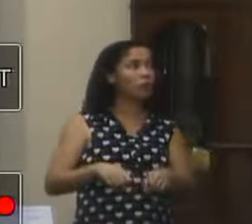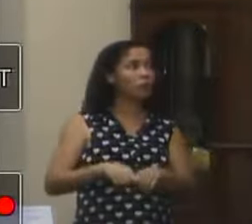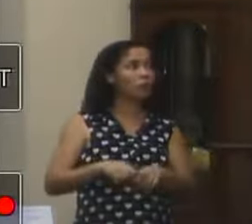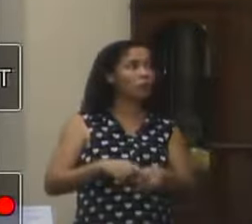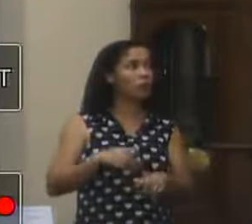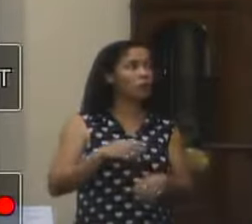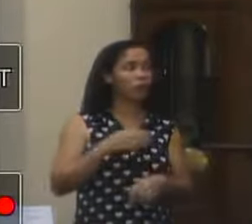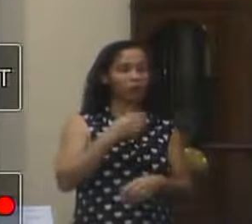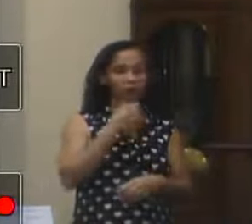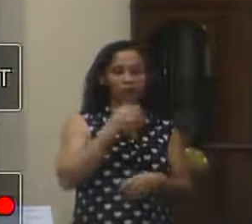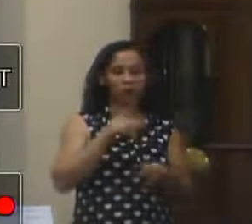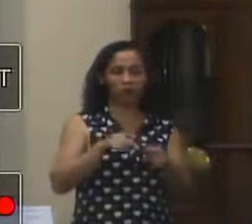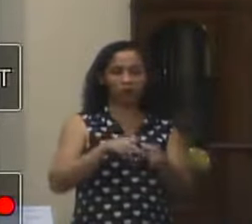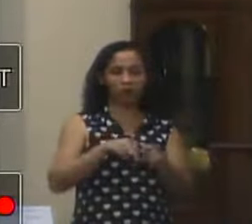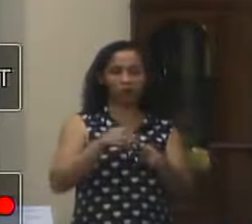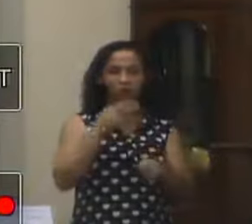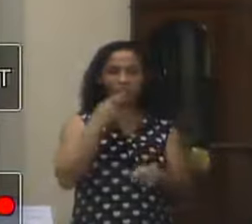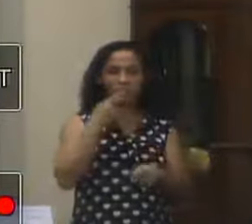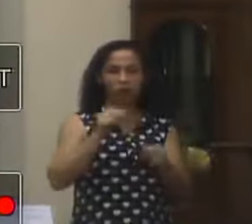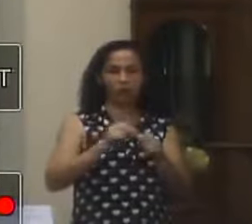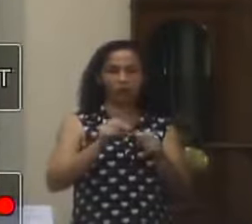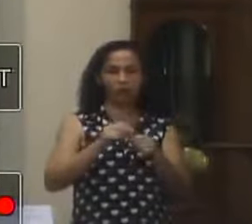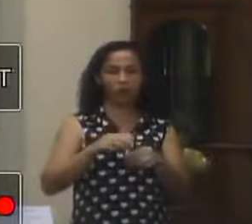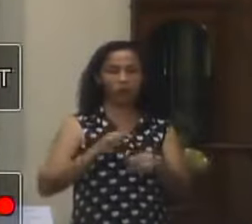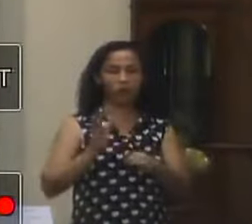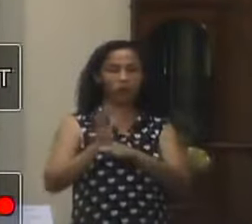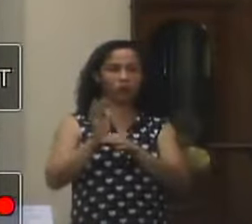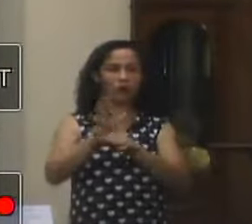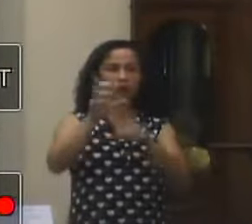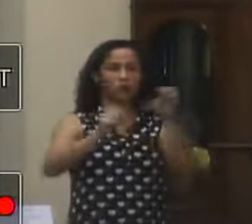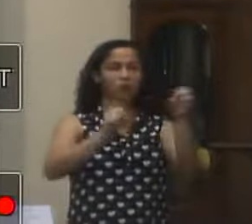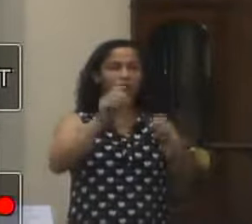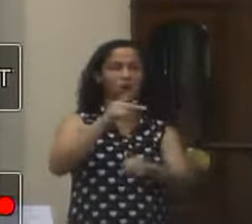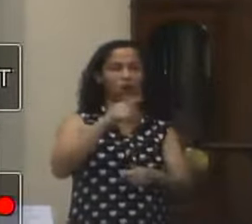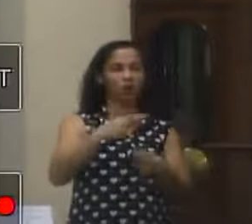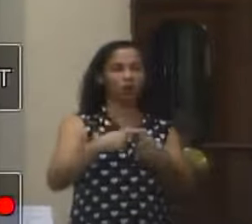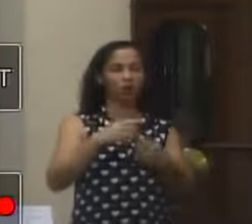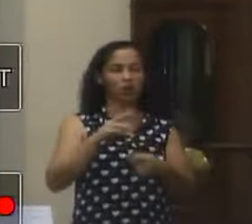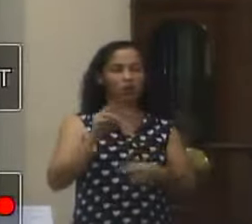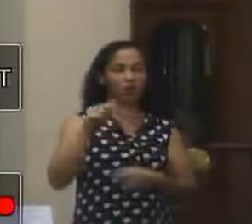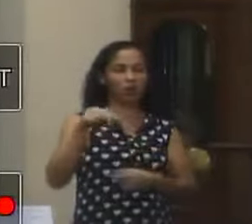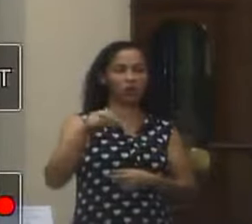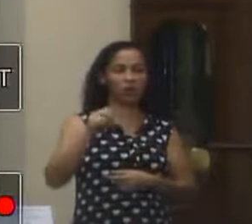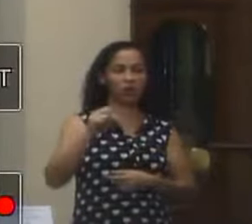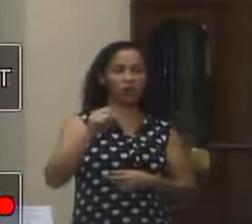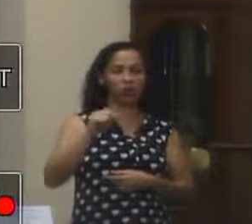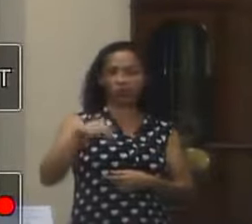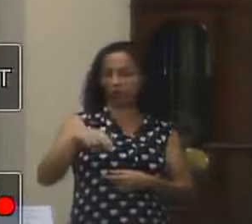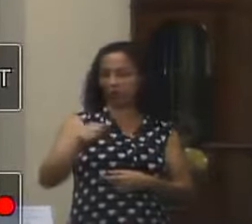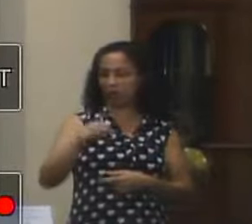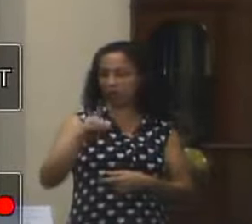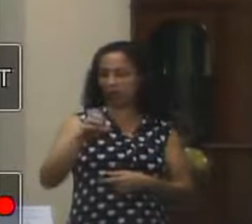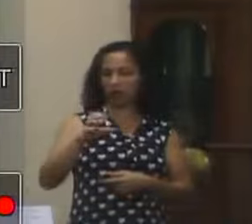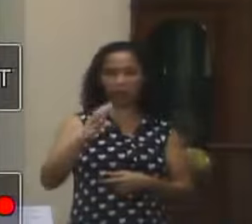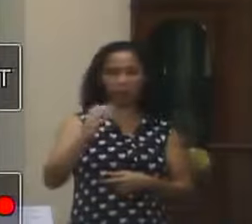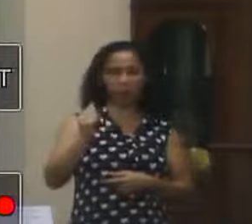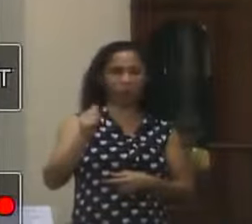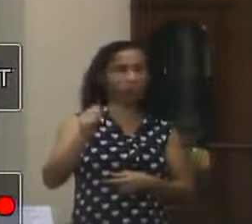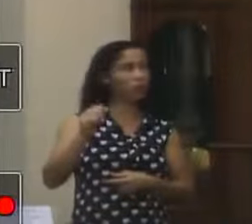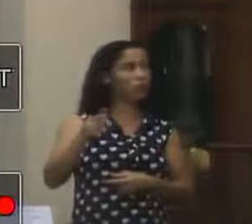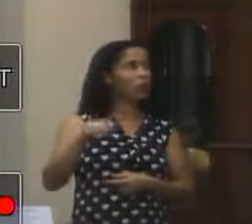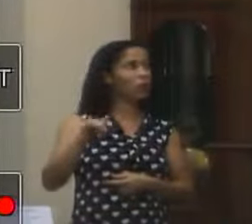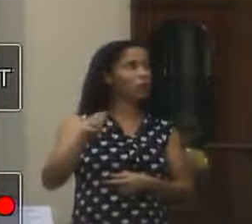mesmo. A gente se prontificou a ajudar no transporte para a usina de Caxias, que lá ainda tem massa asfáltica. Ele falou que vai